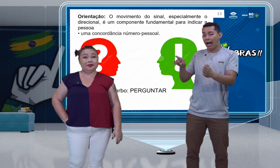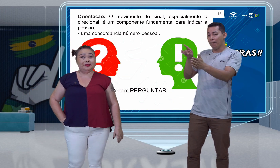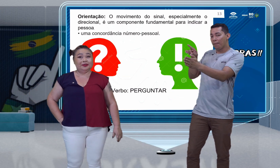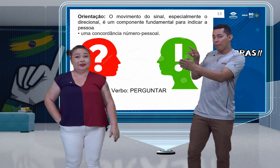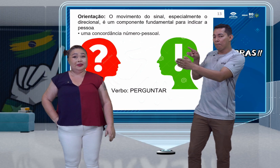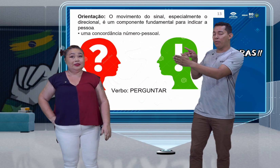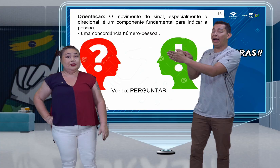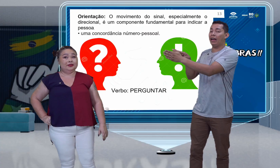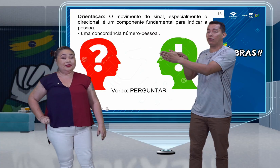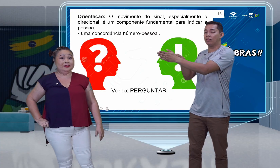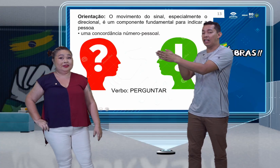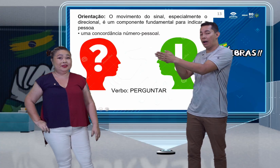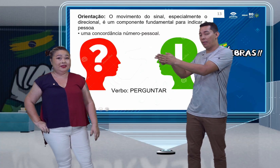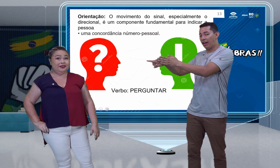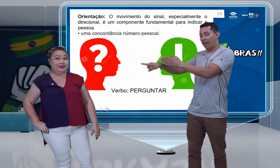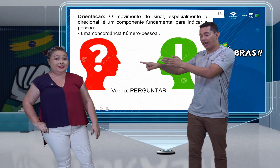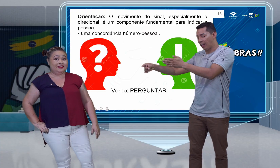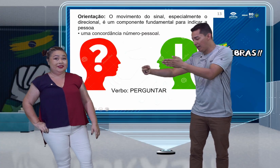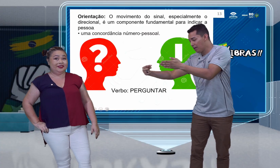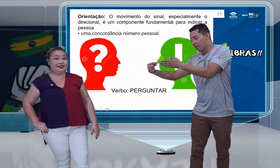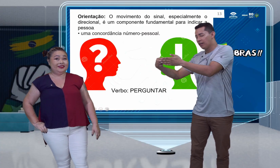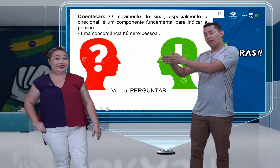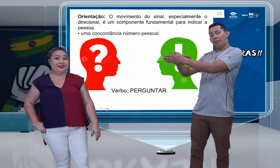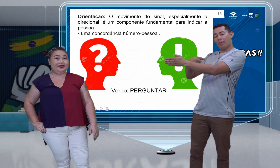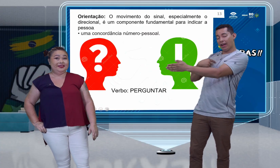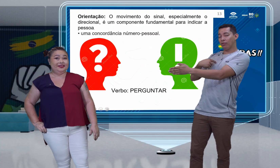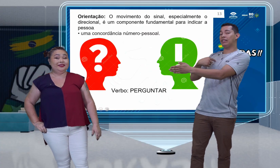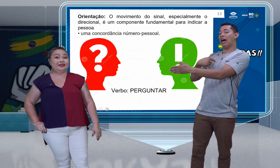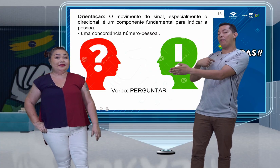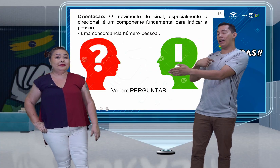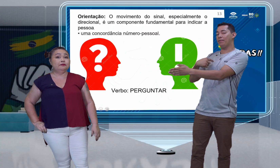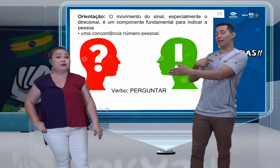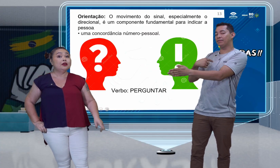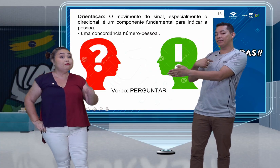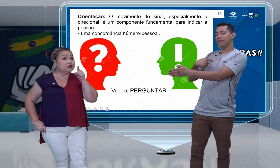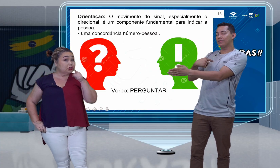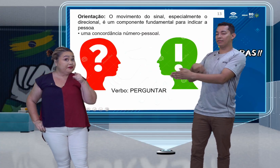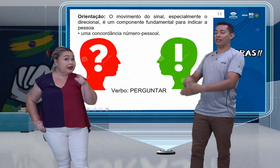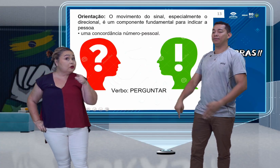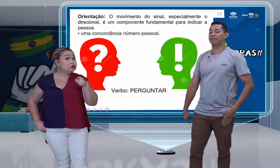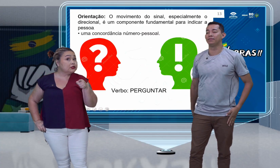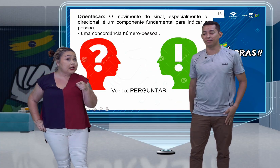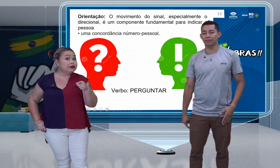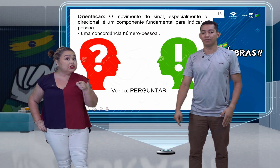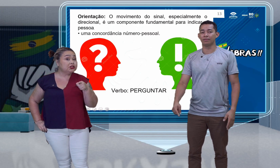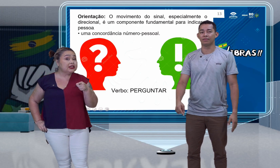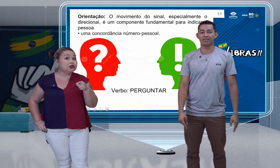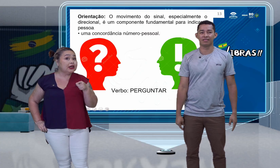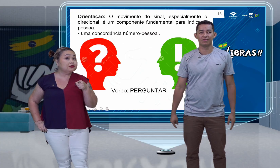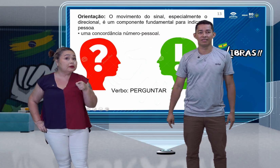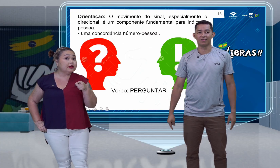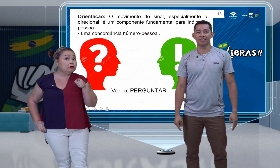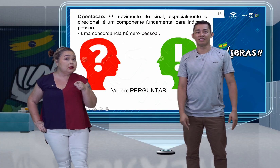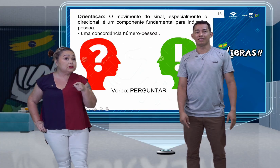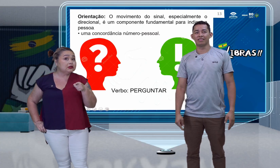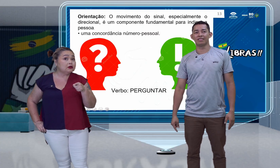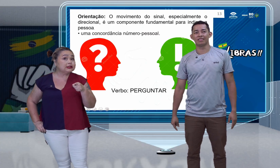perguntar para ela ou é perguntar para mim. Mas eu já falei outro sinal que é direcional também, no início da nossa